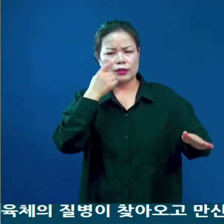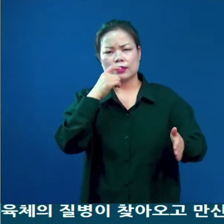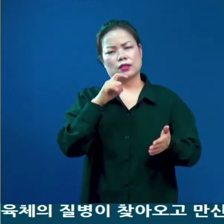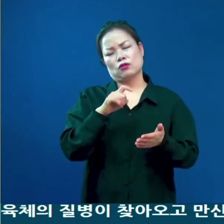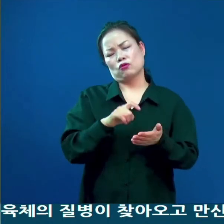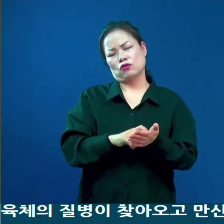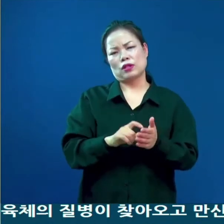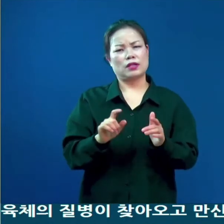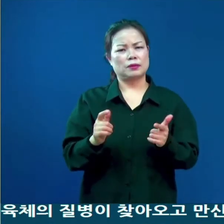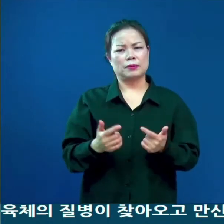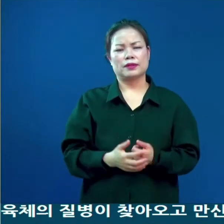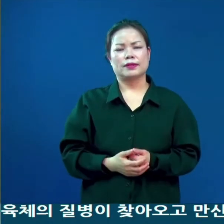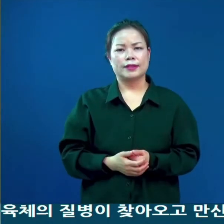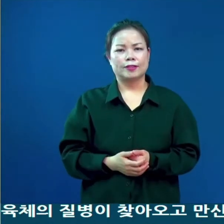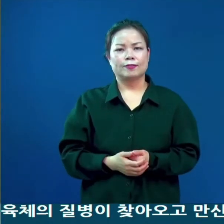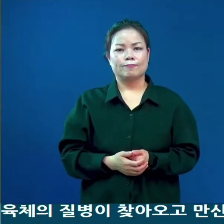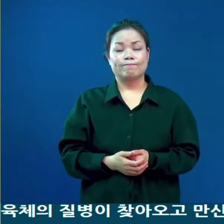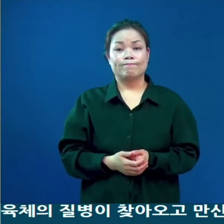게 아니에요.